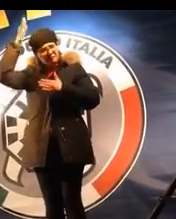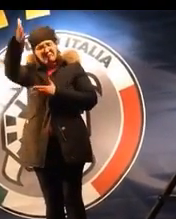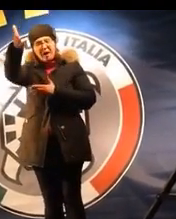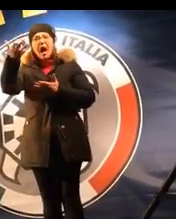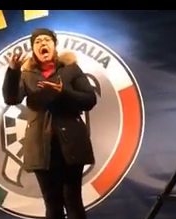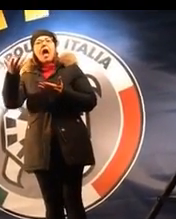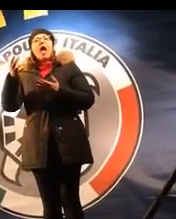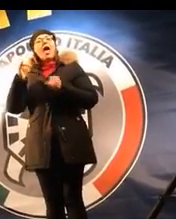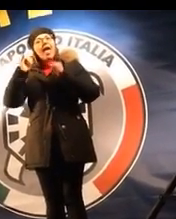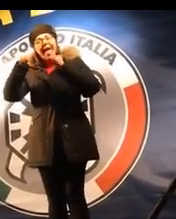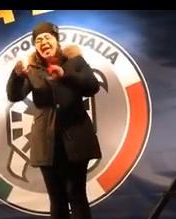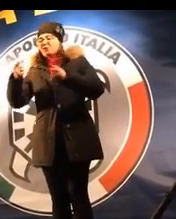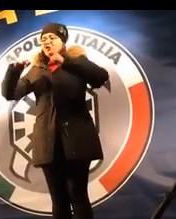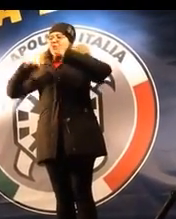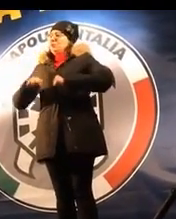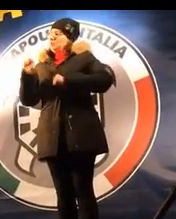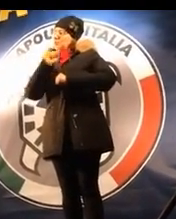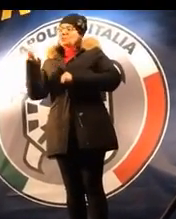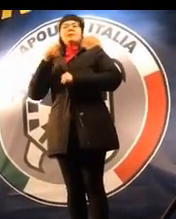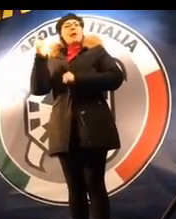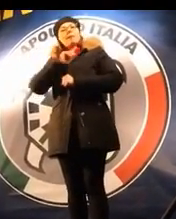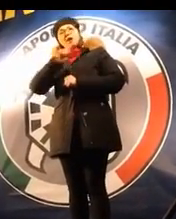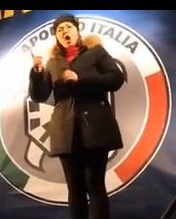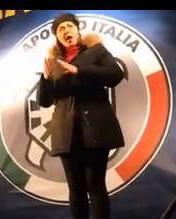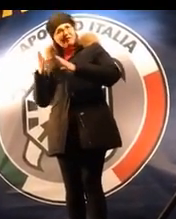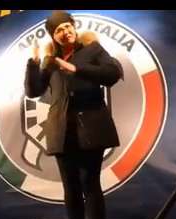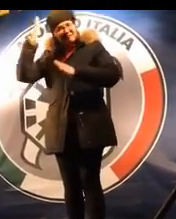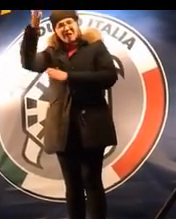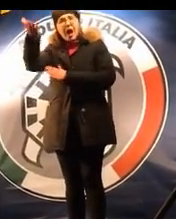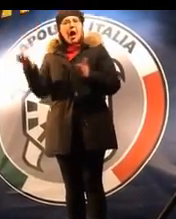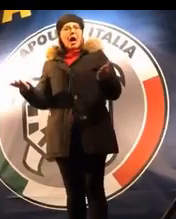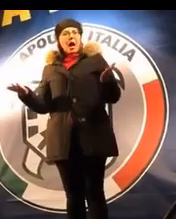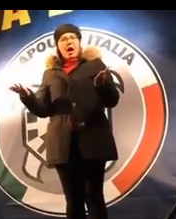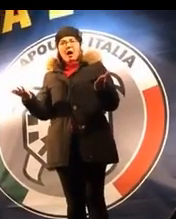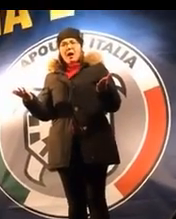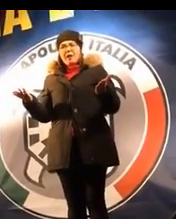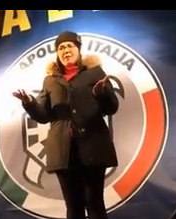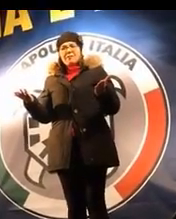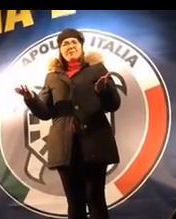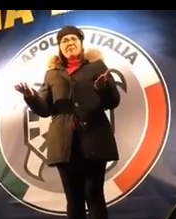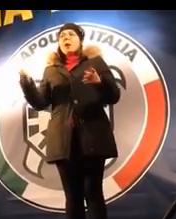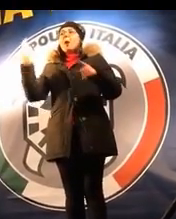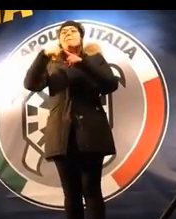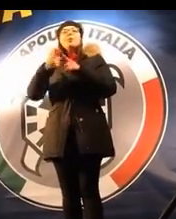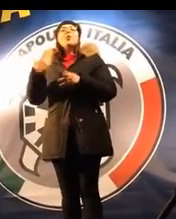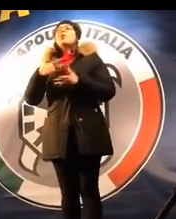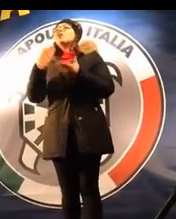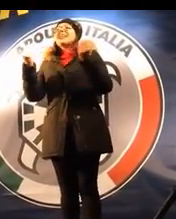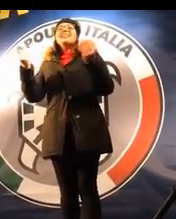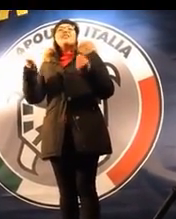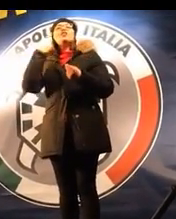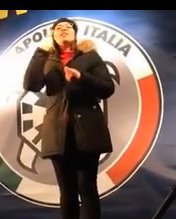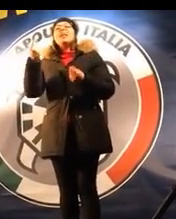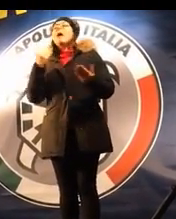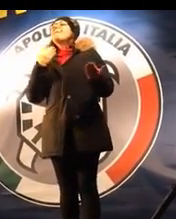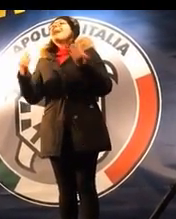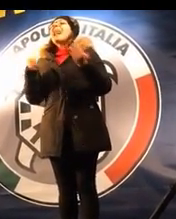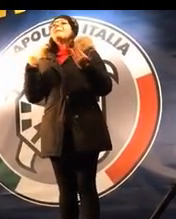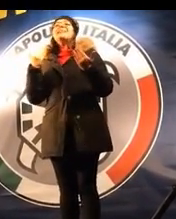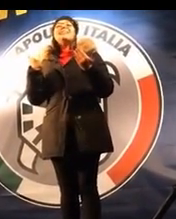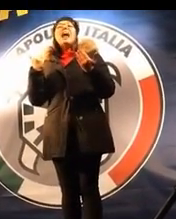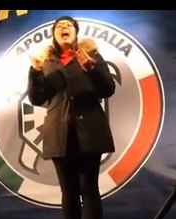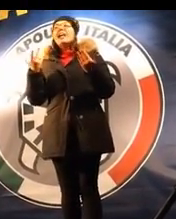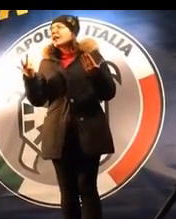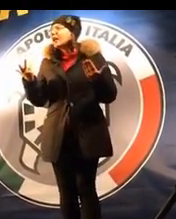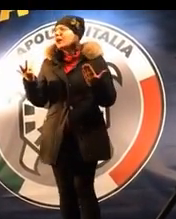centro d'accoglienza, e così forse finalmente vedremo un parlamentare arrestato una volta tanto, non per una tangente ma perché difendeva una vecchietta da uno